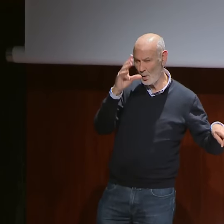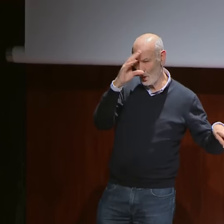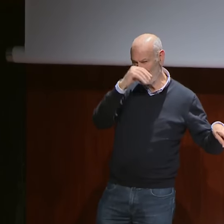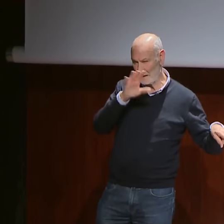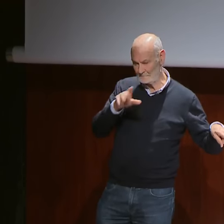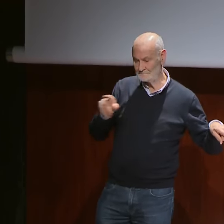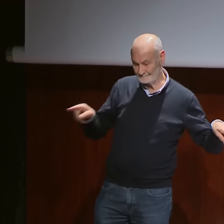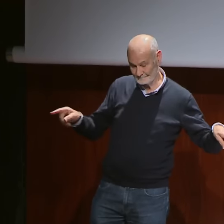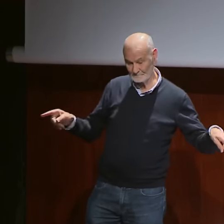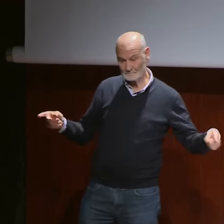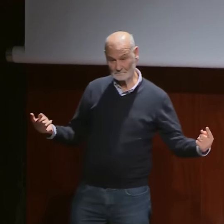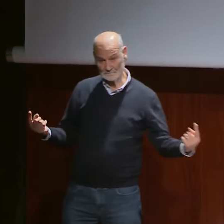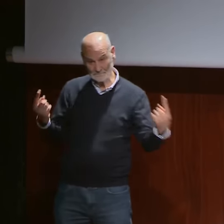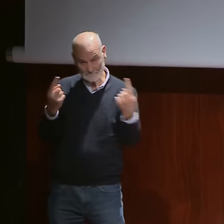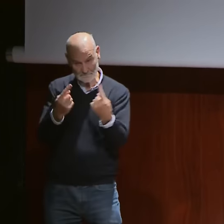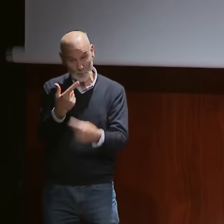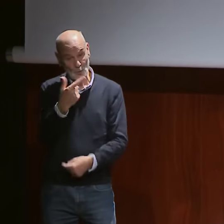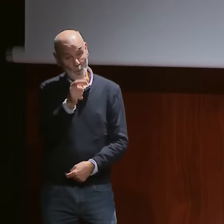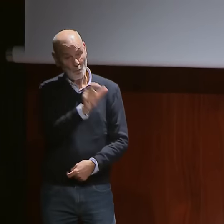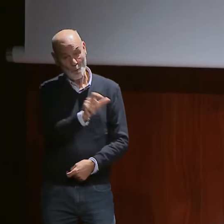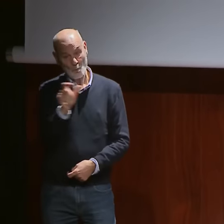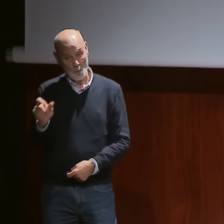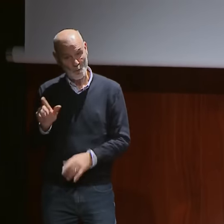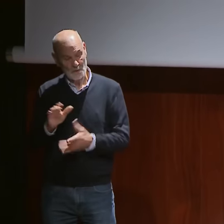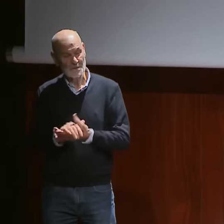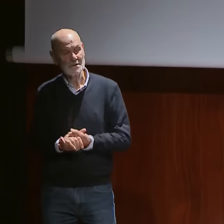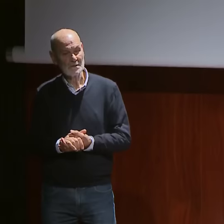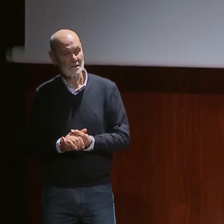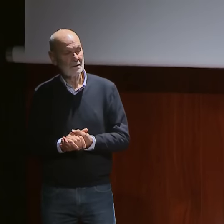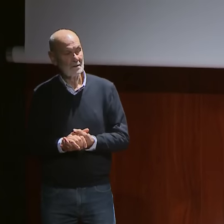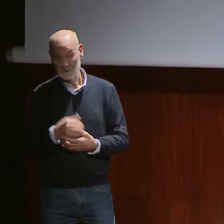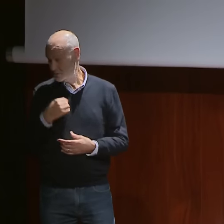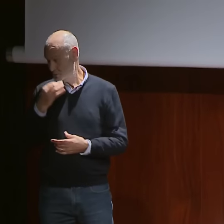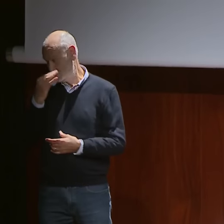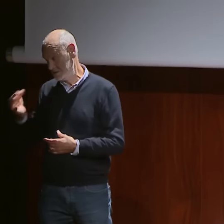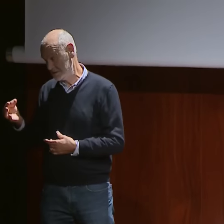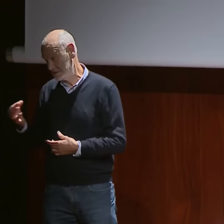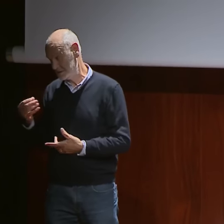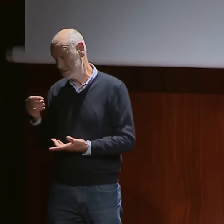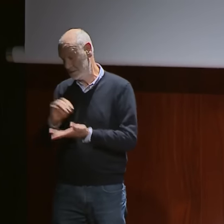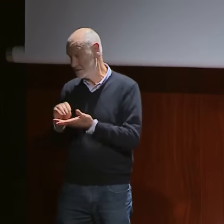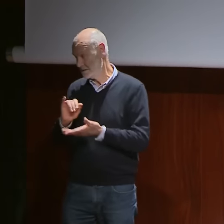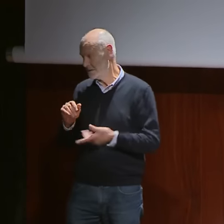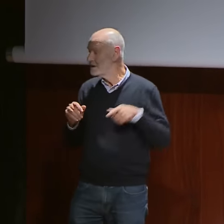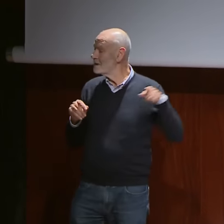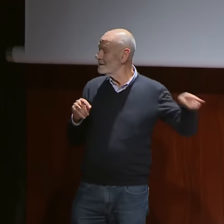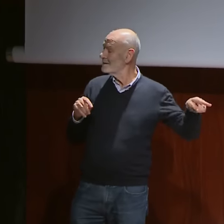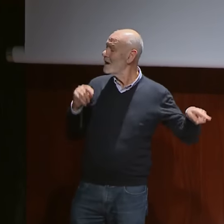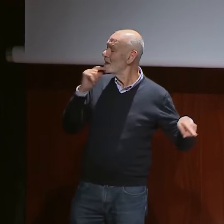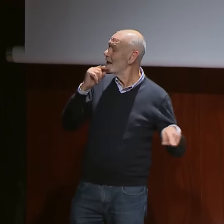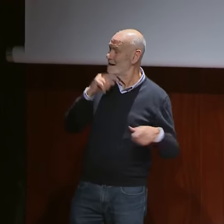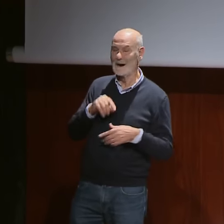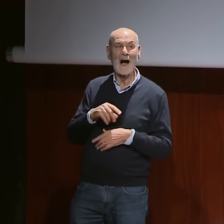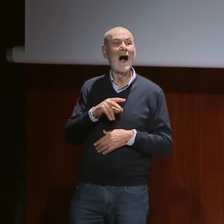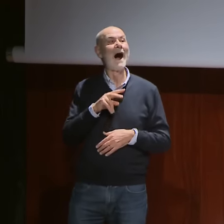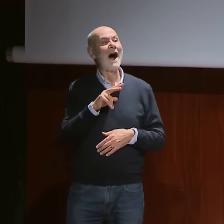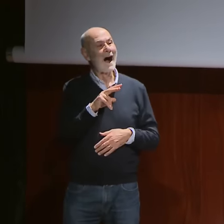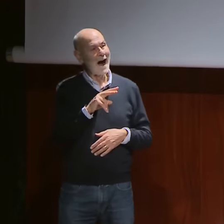livre? Je lui dis, j'en ai parlé avec André Mingui. Il m'a dit qu'on allait faire ça ensemble, qu'on allait voir